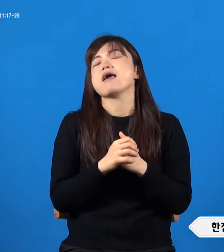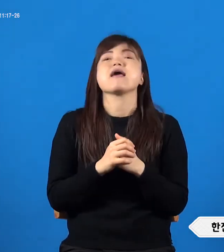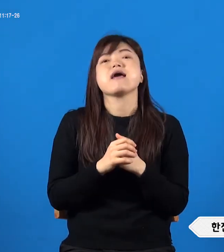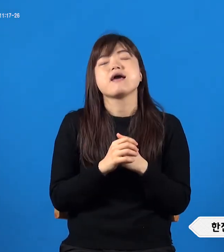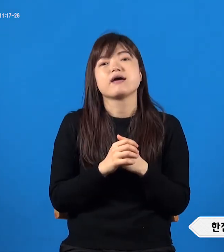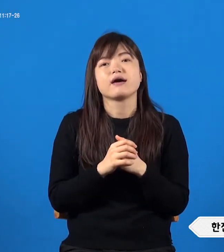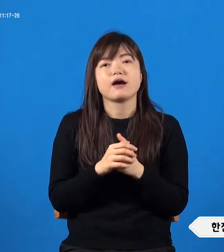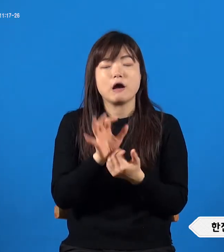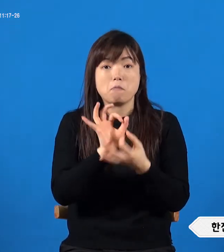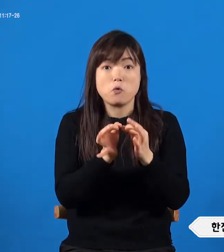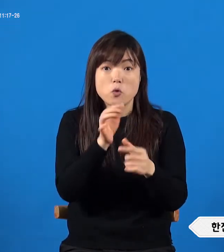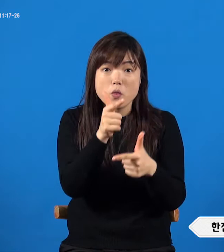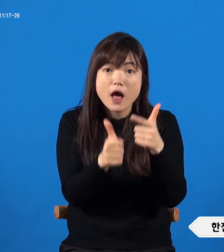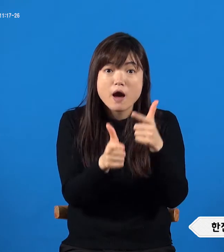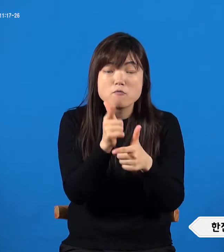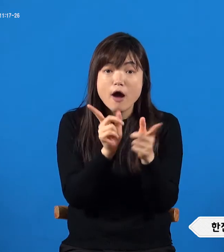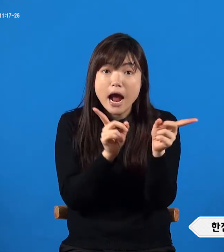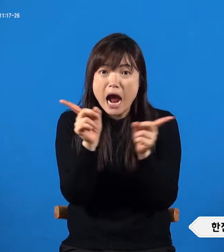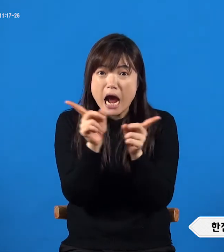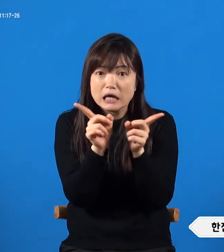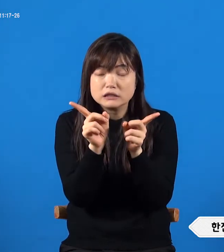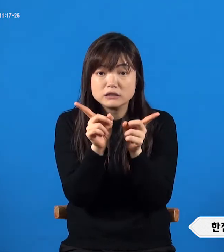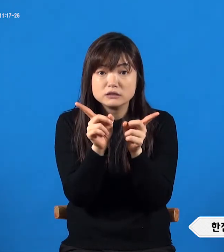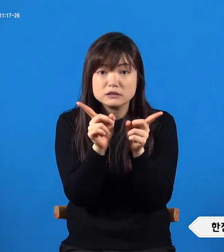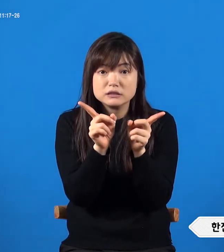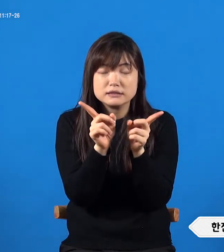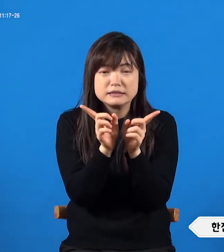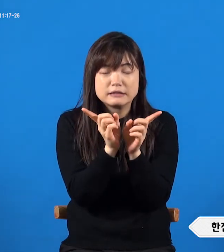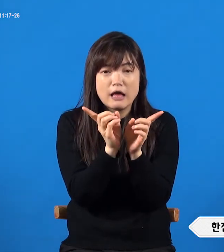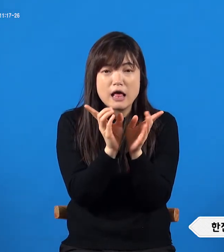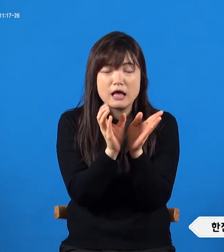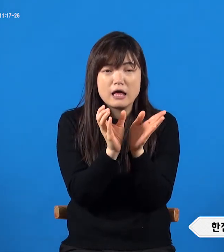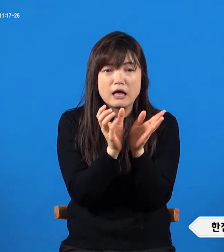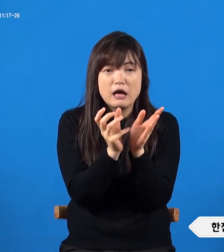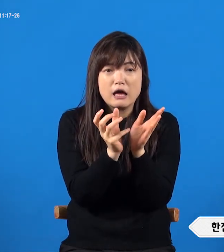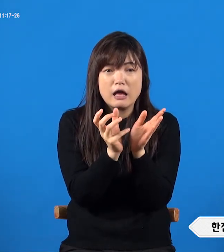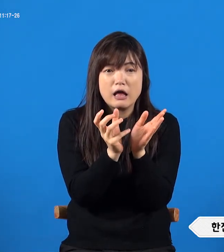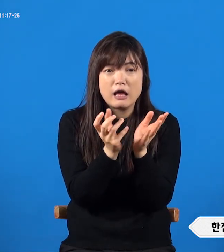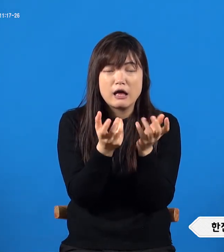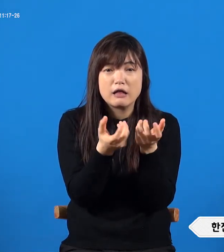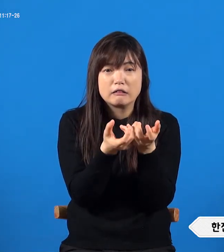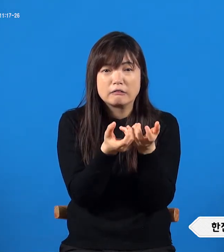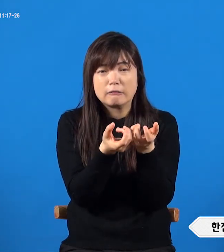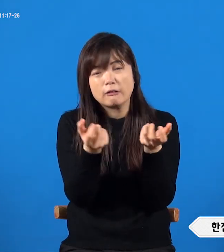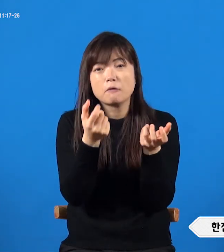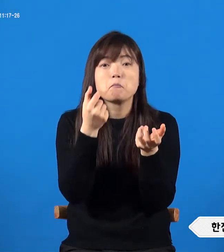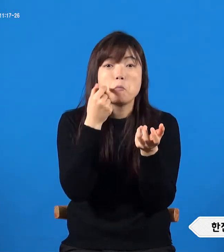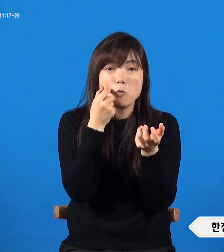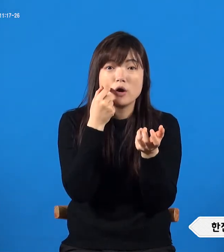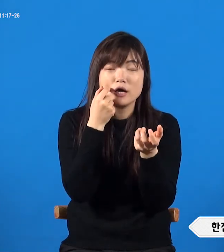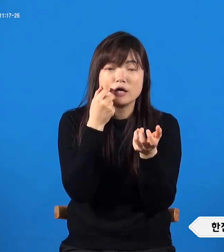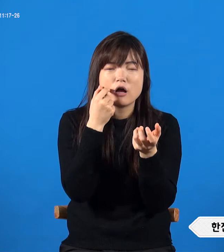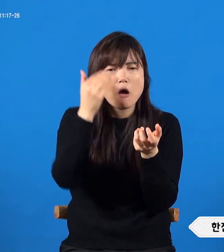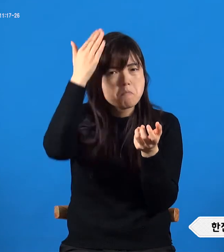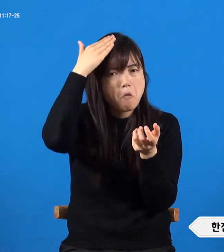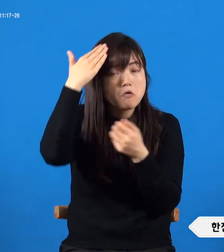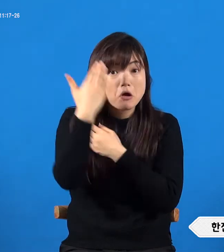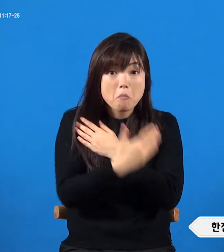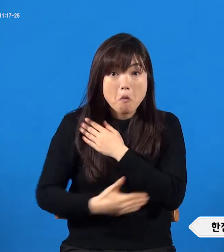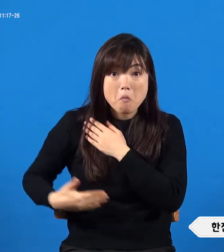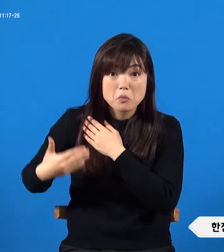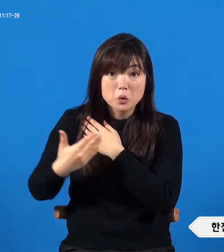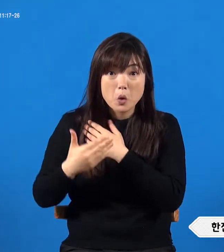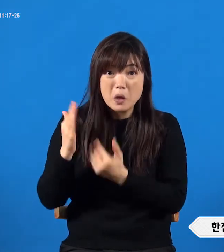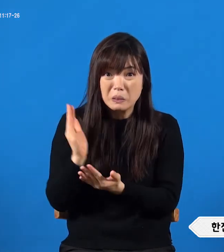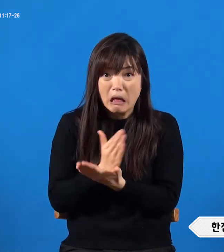했습니다. 포도나무와 가지는 뗄 수 없는 하나로 이렇게 붙어 있지 않습니까? 또 머리와